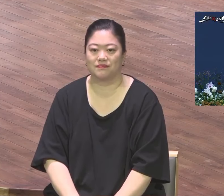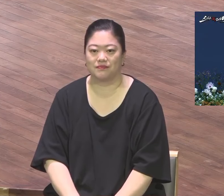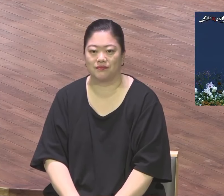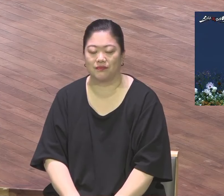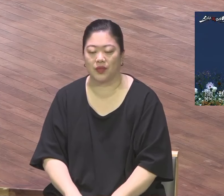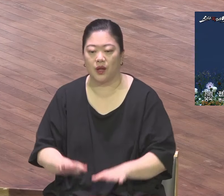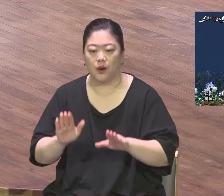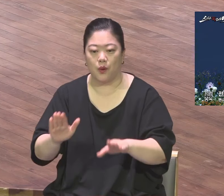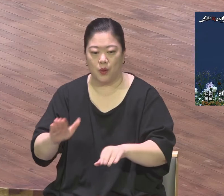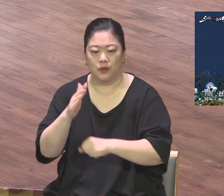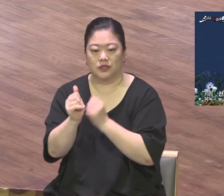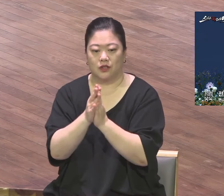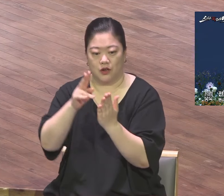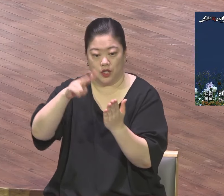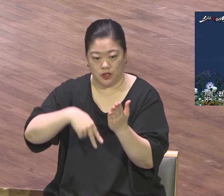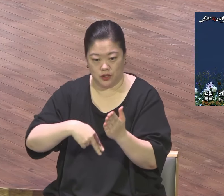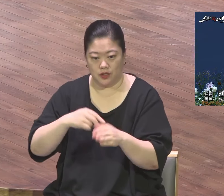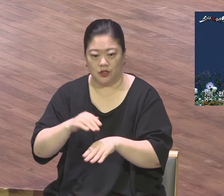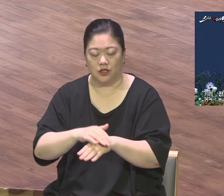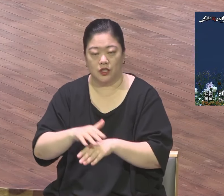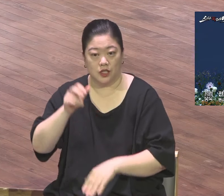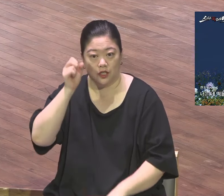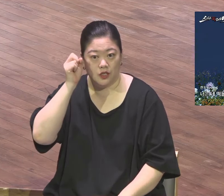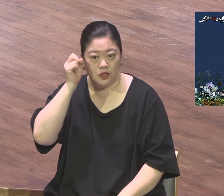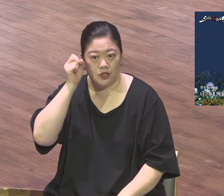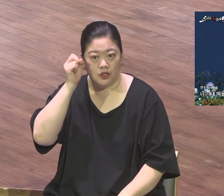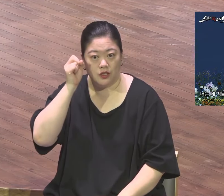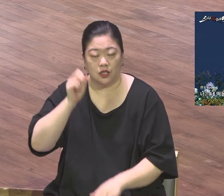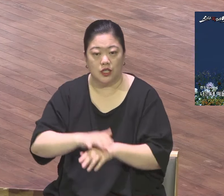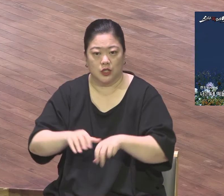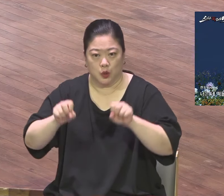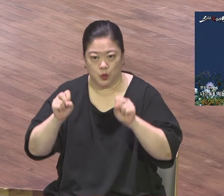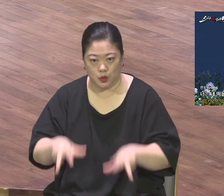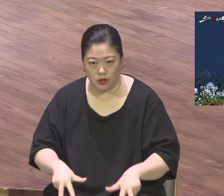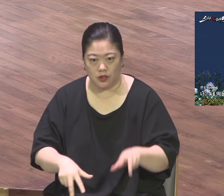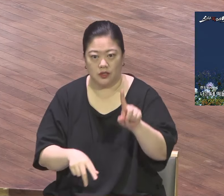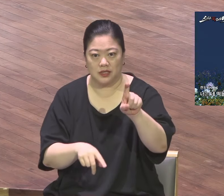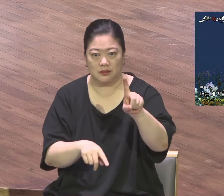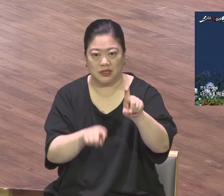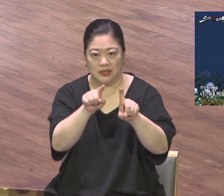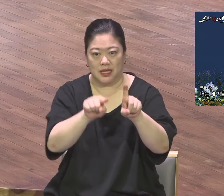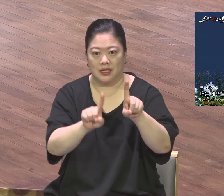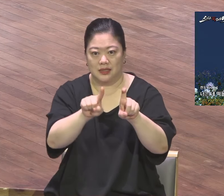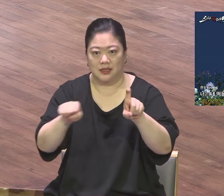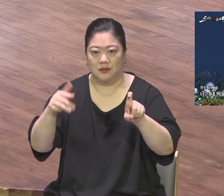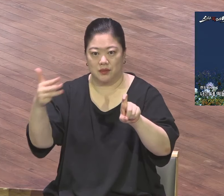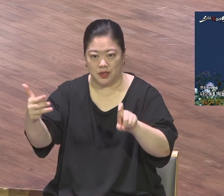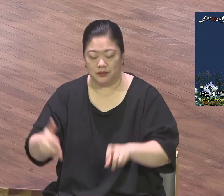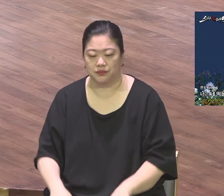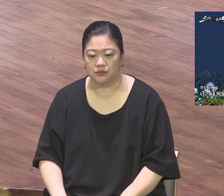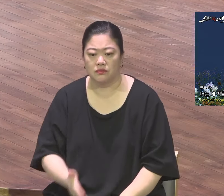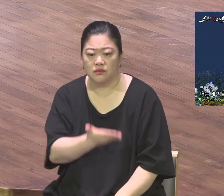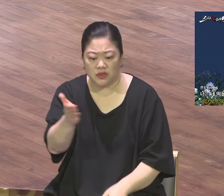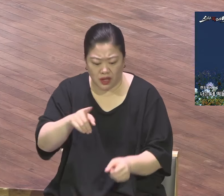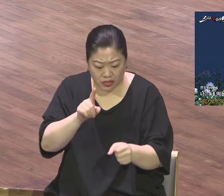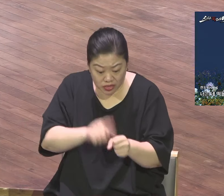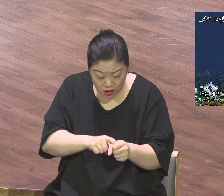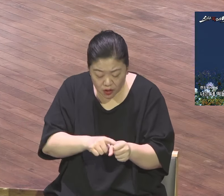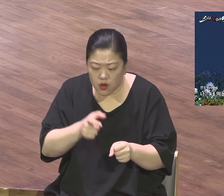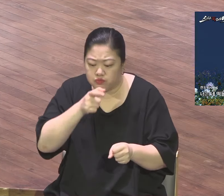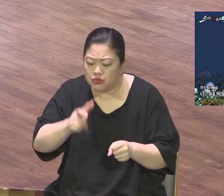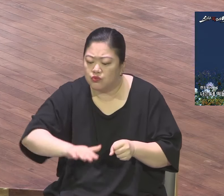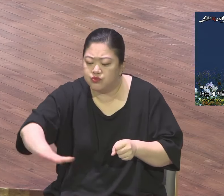여호수아 11장 1절로 8절까지 한 절씩 교독합니다. 너는 내 떡을 물 위에